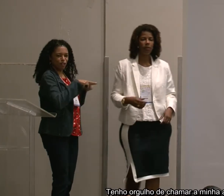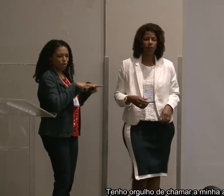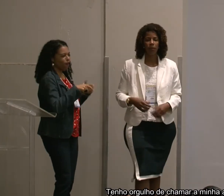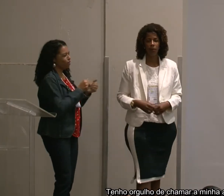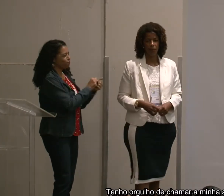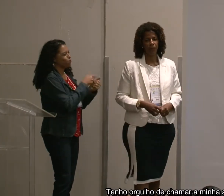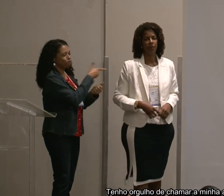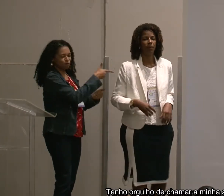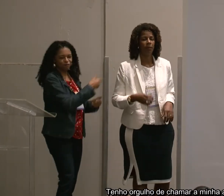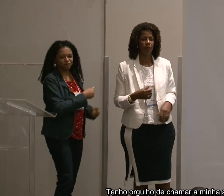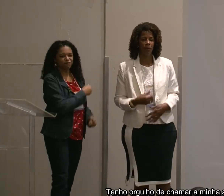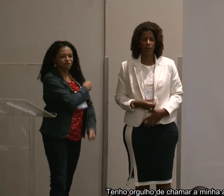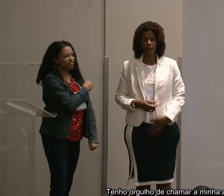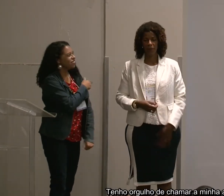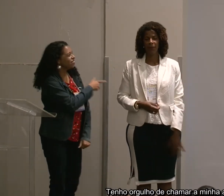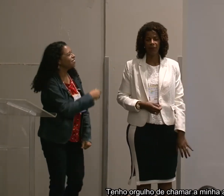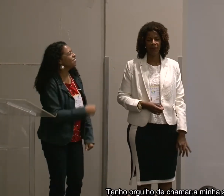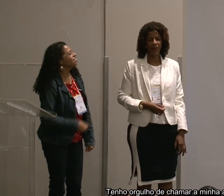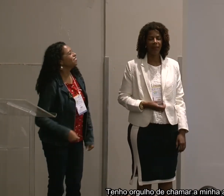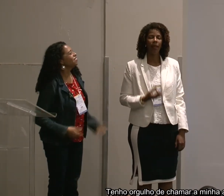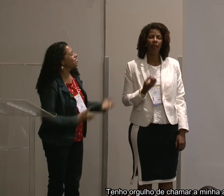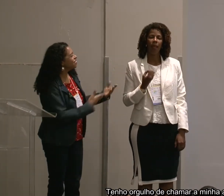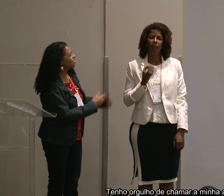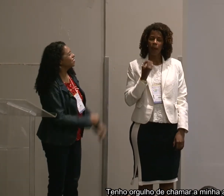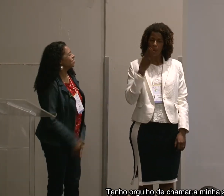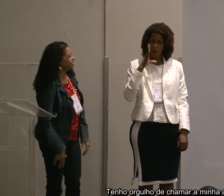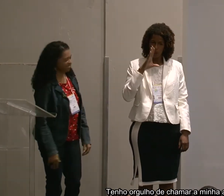E tenho orgulho de chamar a minha aluna.